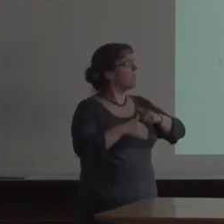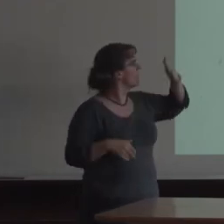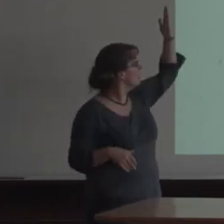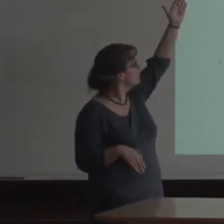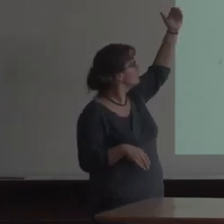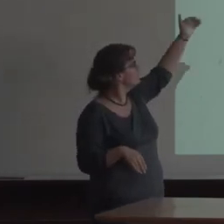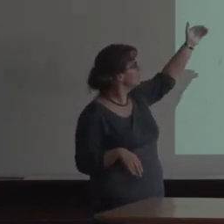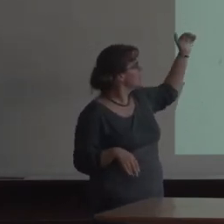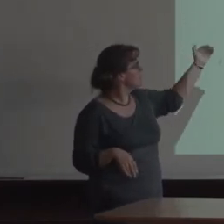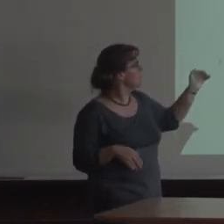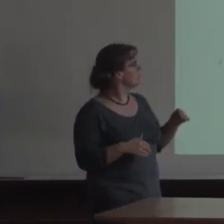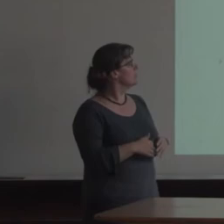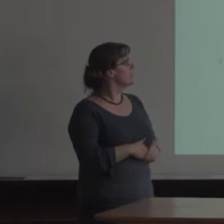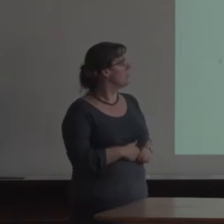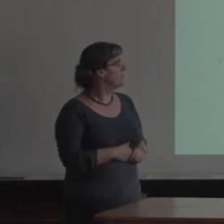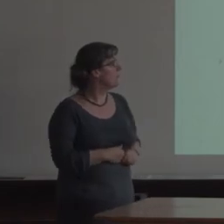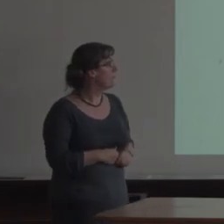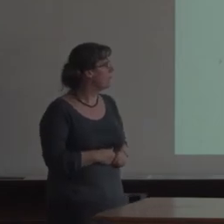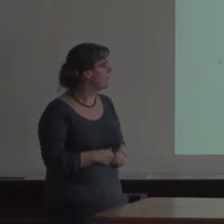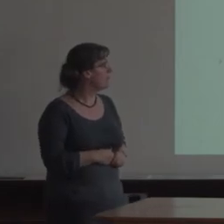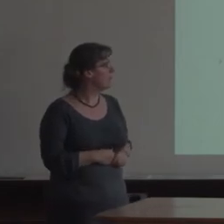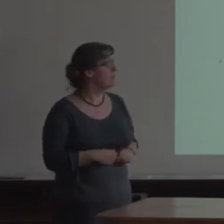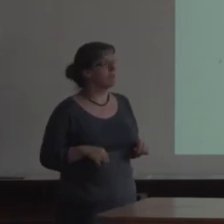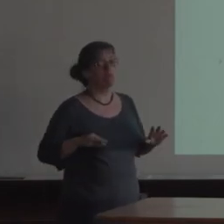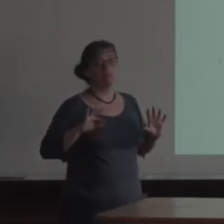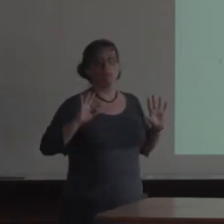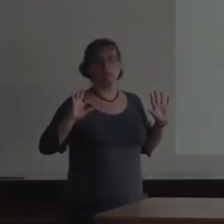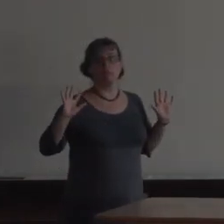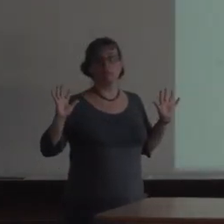d'Hypothesis, tout le code que j'ai montré